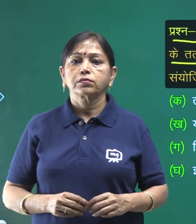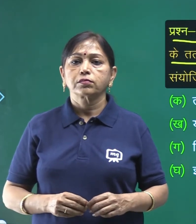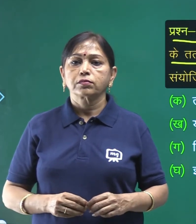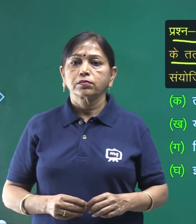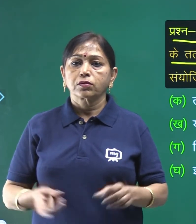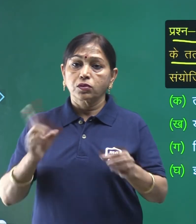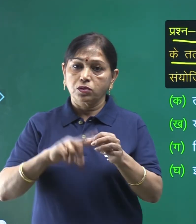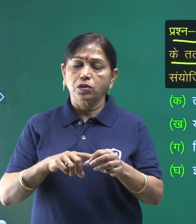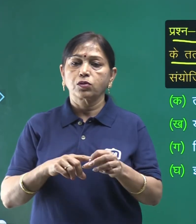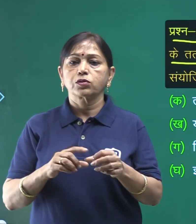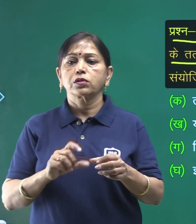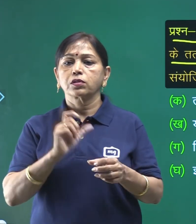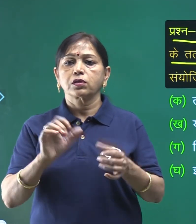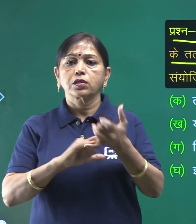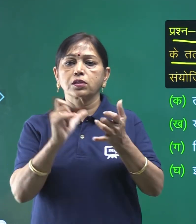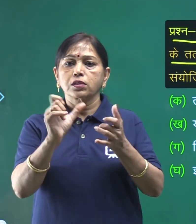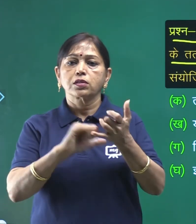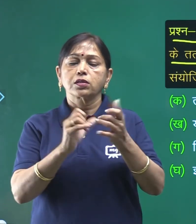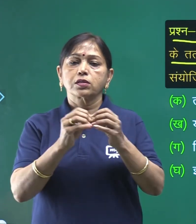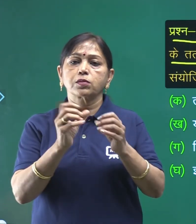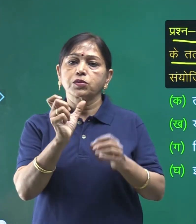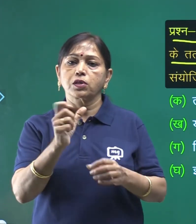संयोजित पदार्थ है।